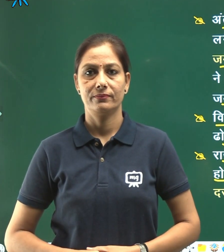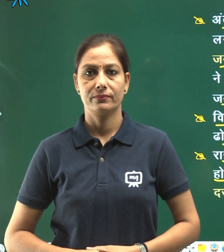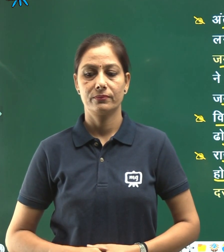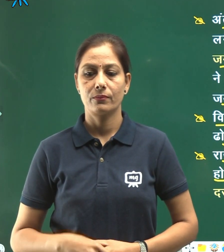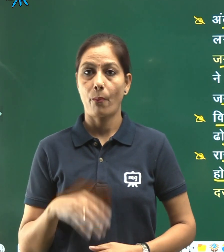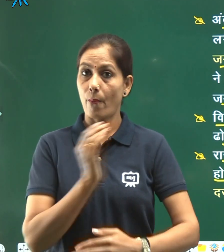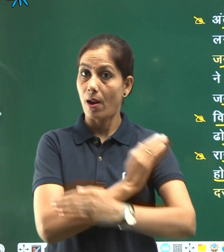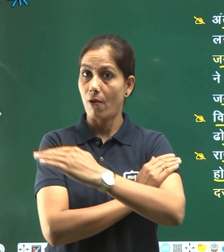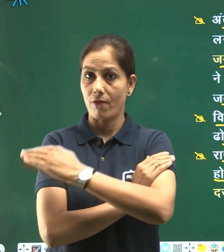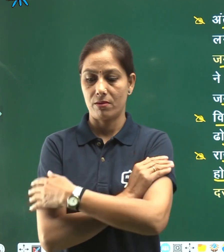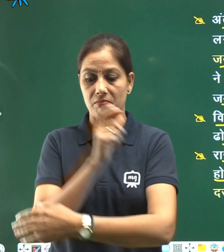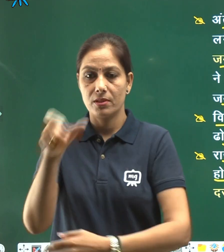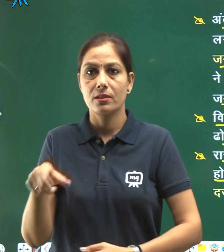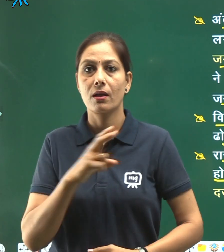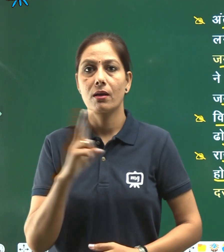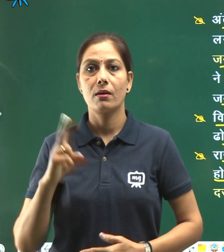लुट्टन सिंह को